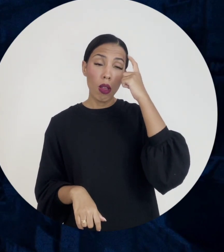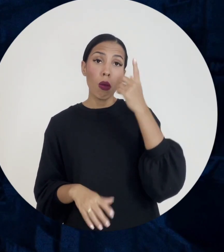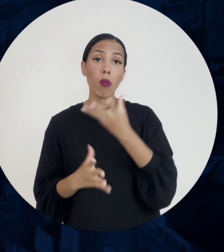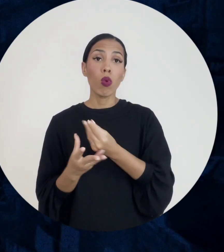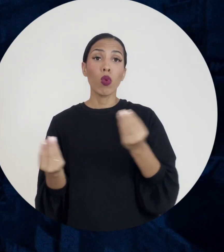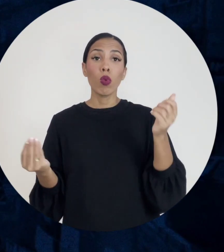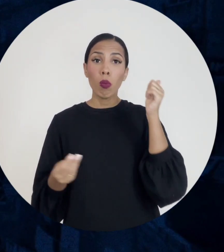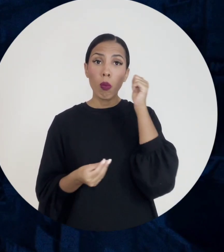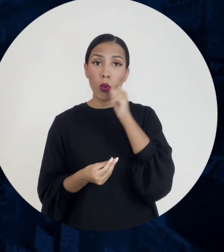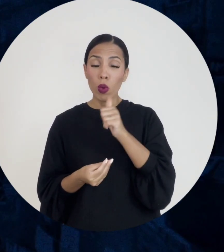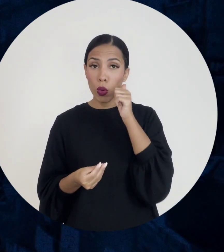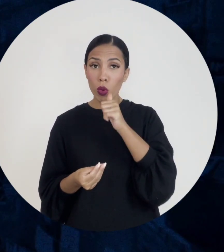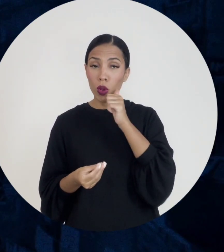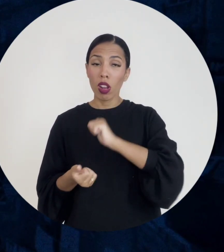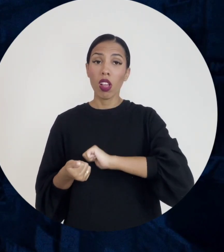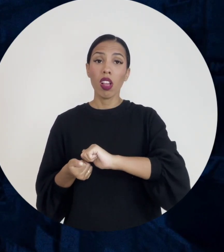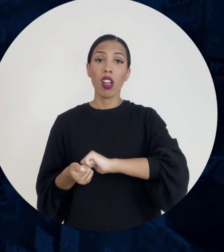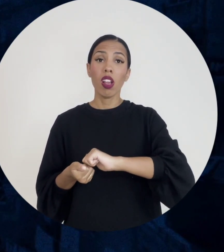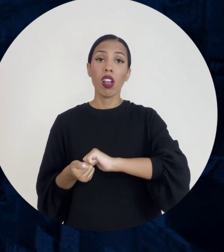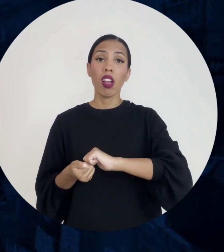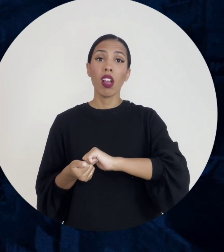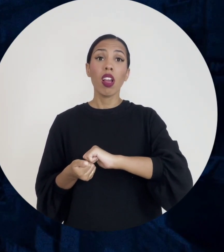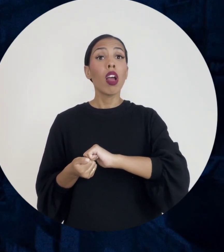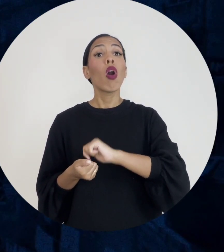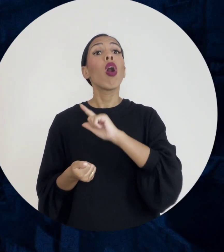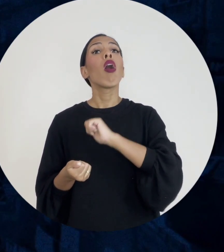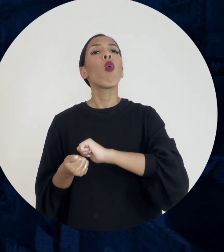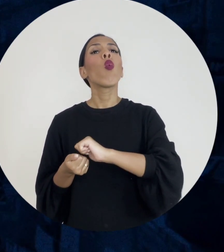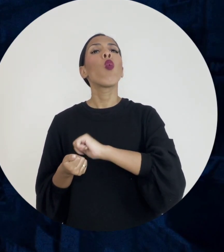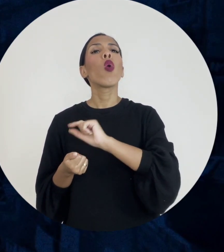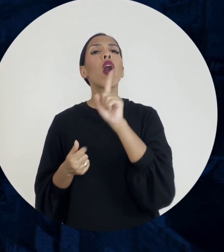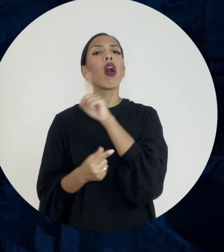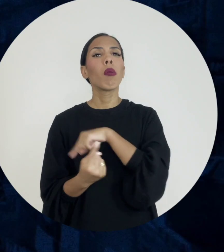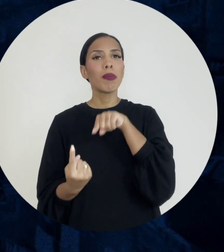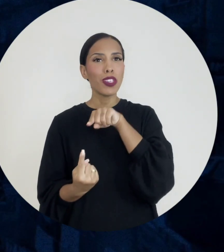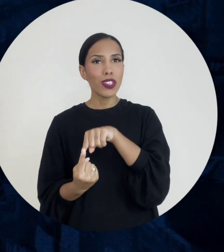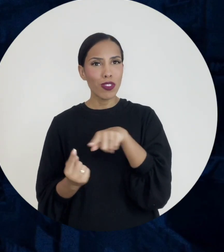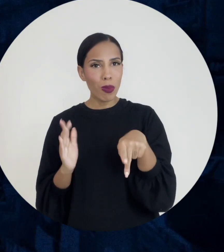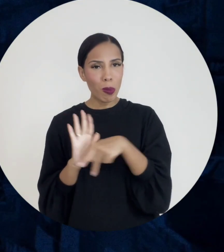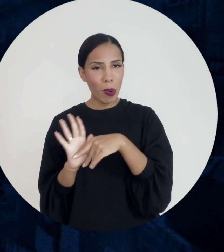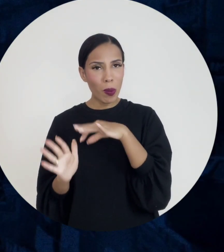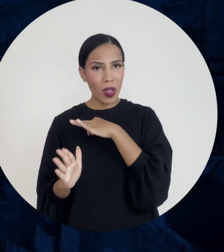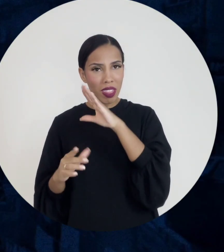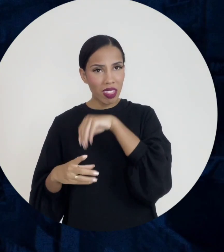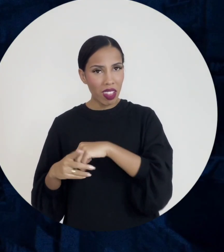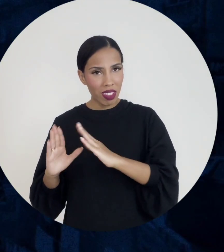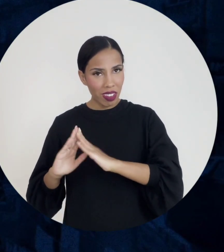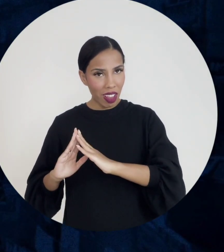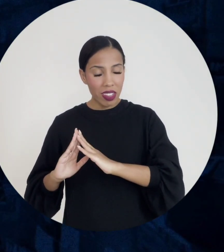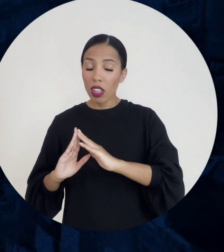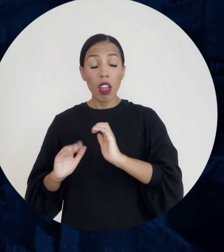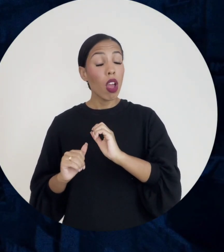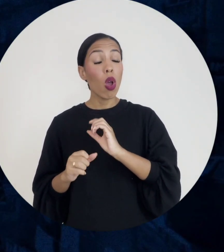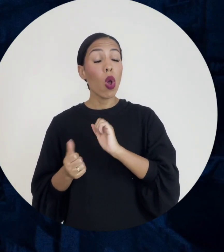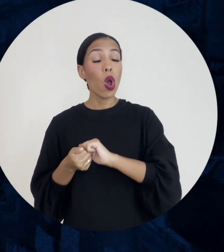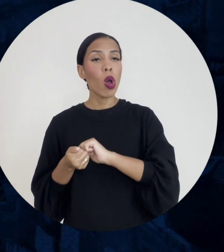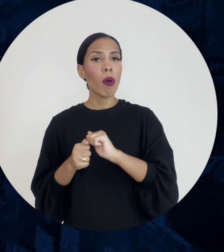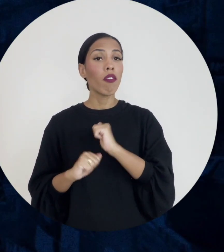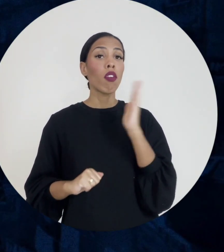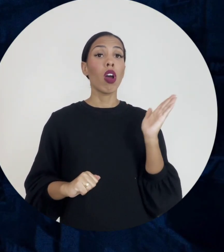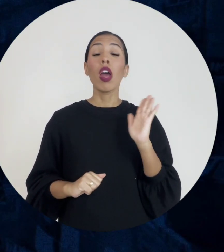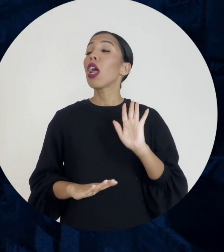irmã era roupa de casa mesmo, não era roupa para fora, não. Mas muitas ali